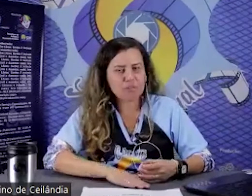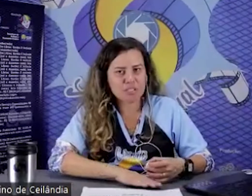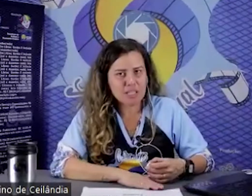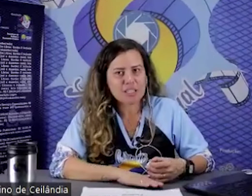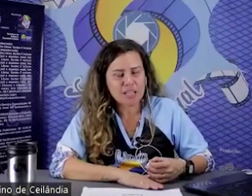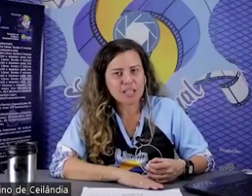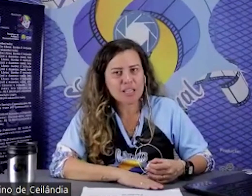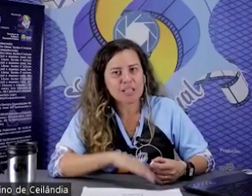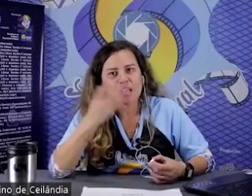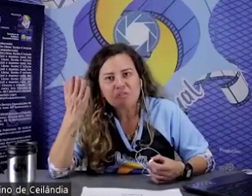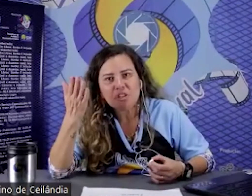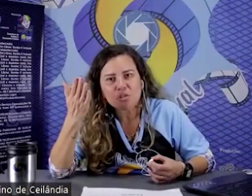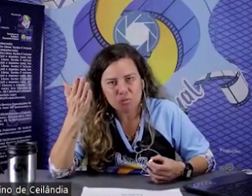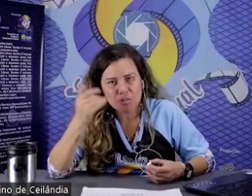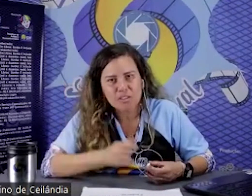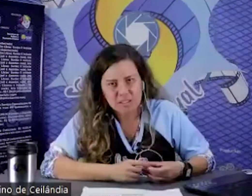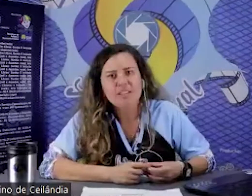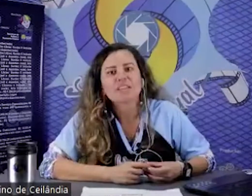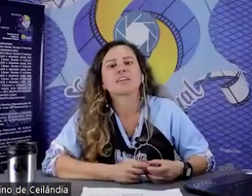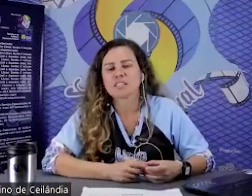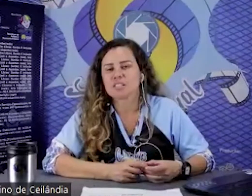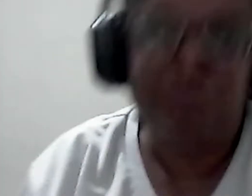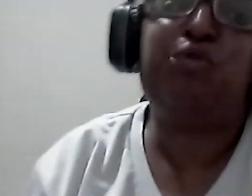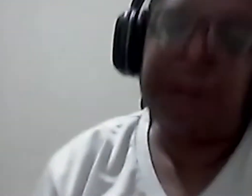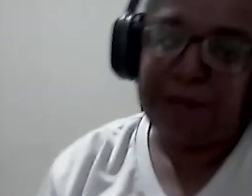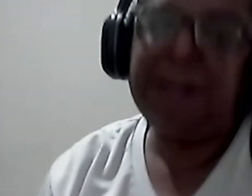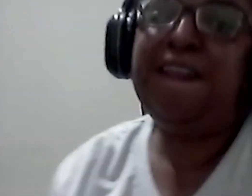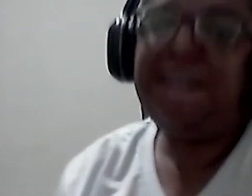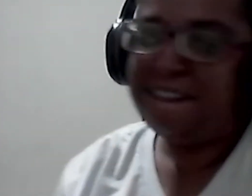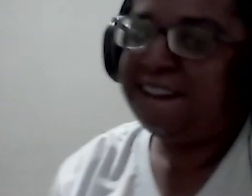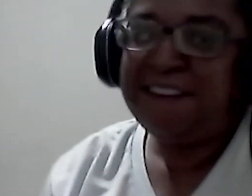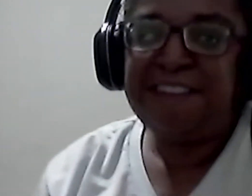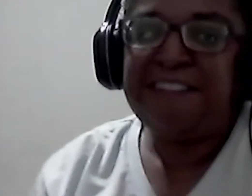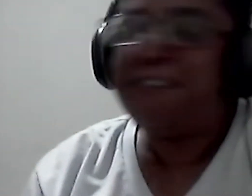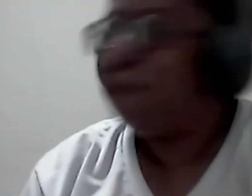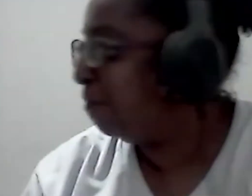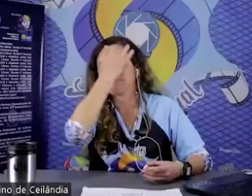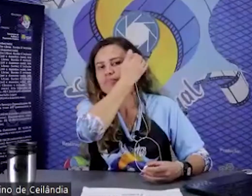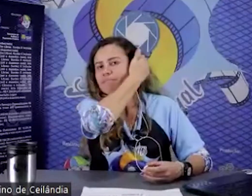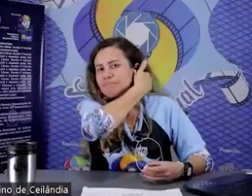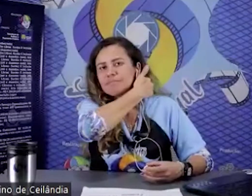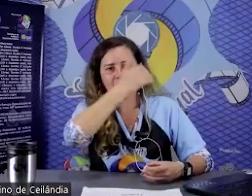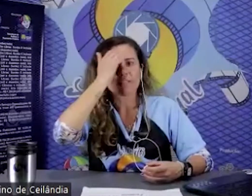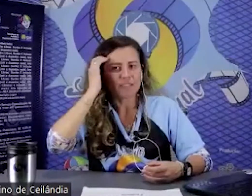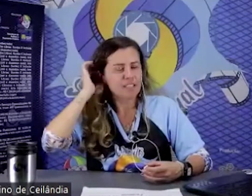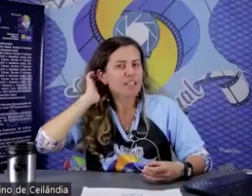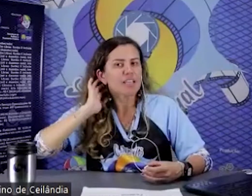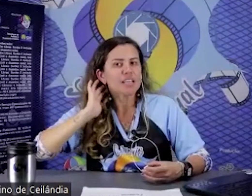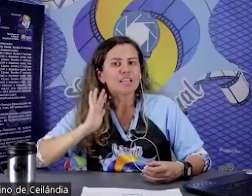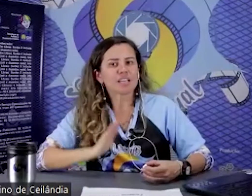você que está nele, infinito. Esse Isso, fim, você está sempre procurando, isso. né? É o